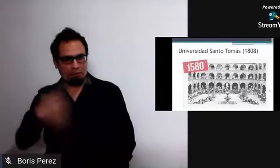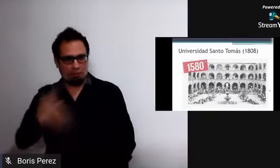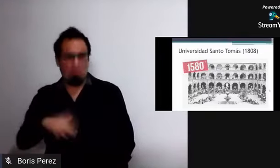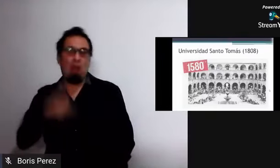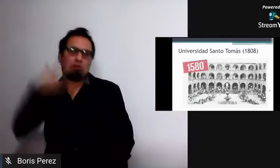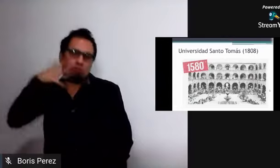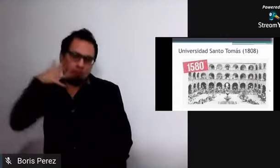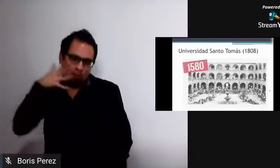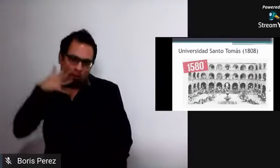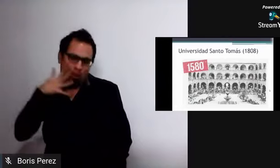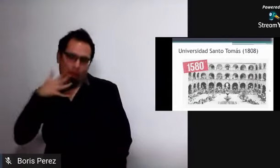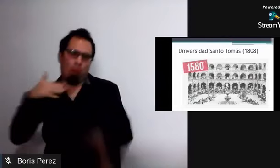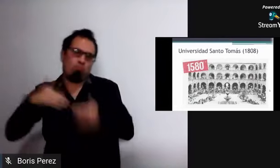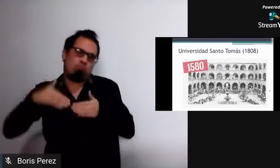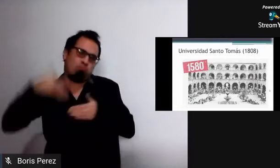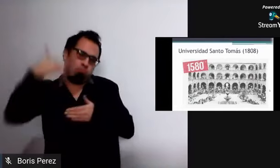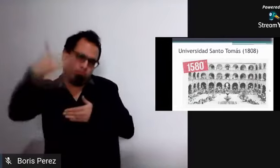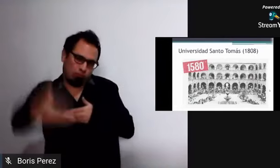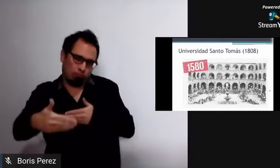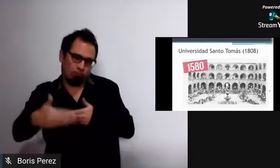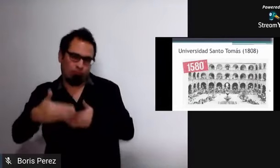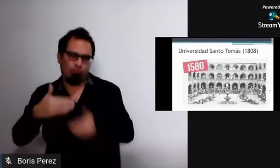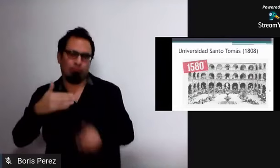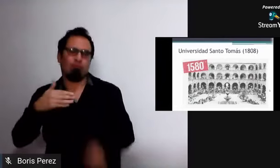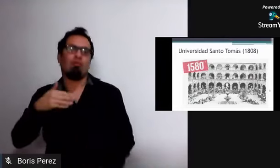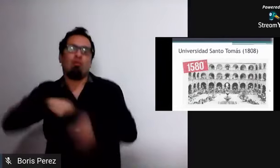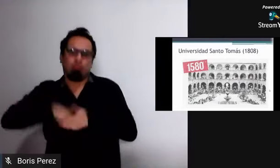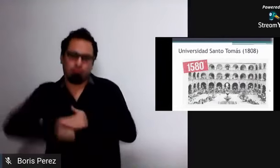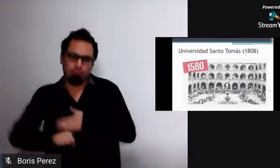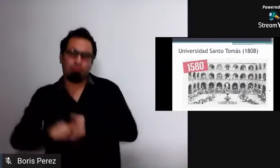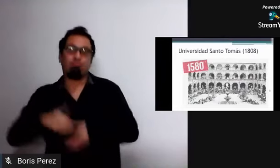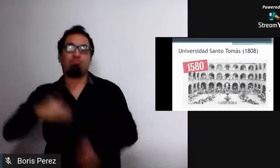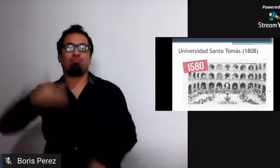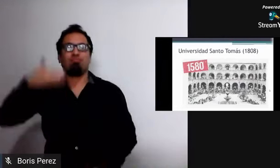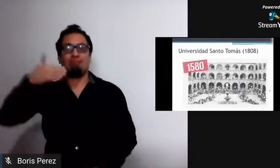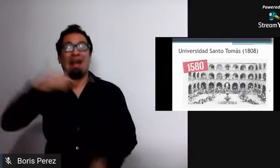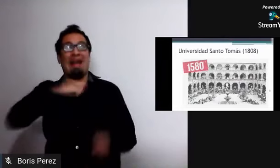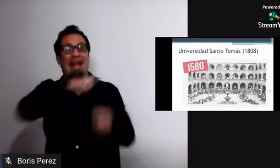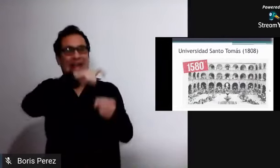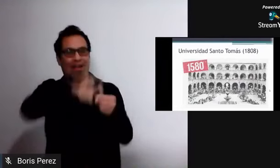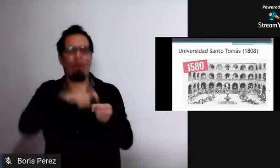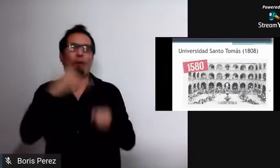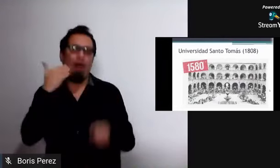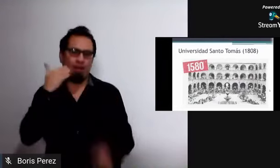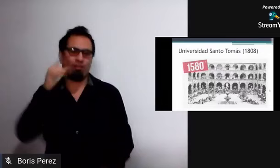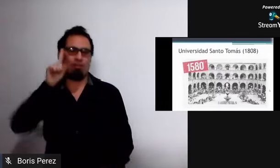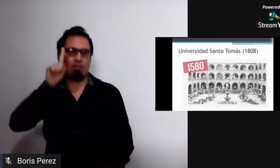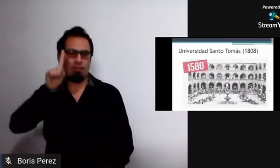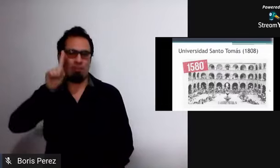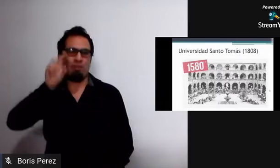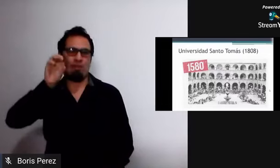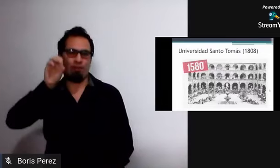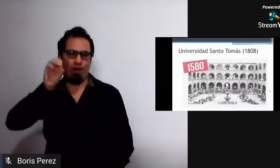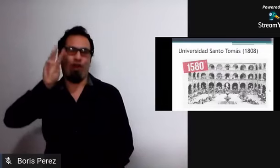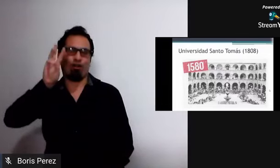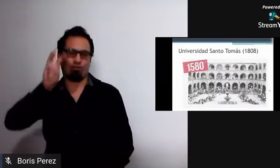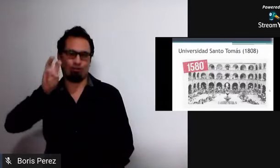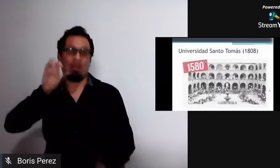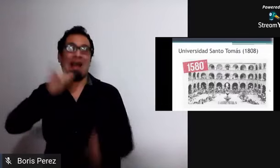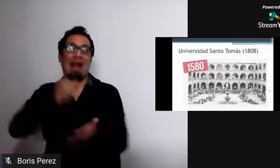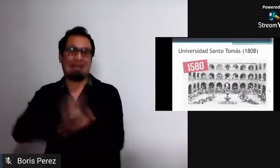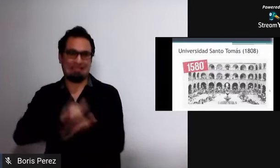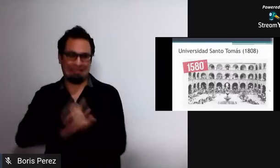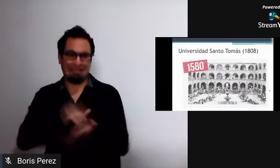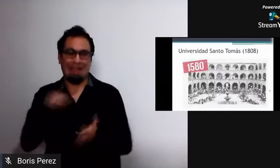1580, o sea que es una universidad muy, muy antigua. Y luego de su fundación, al pasar